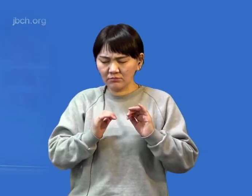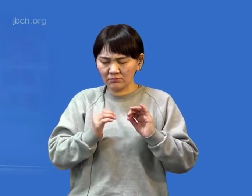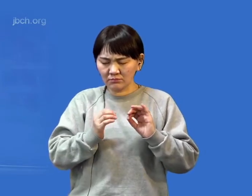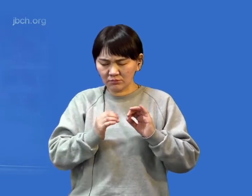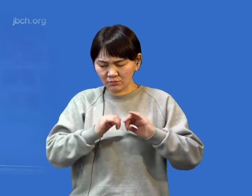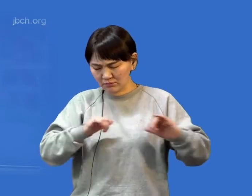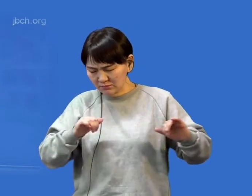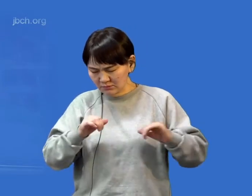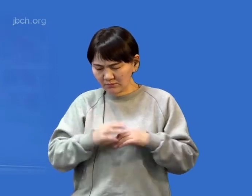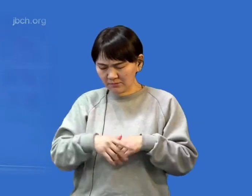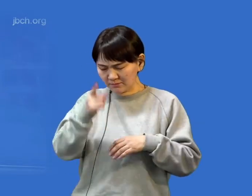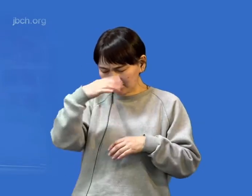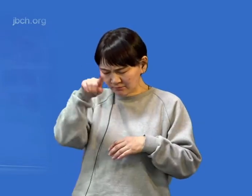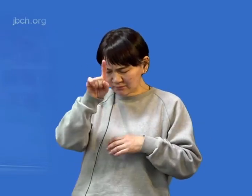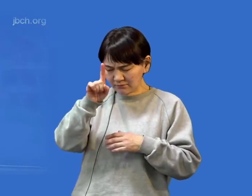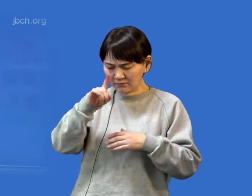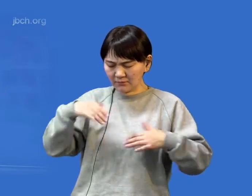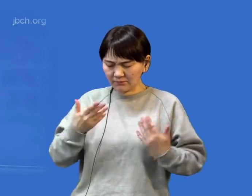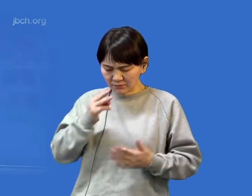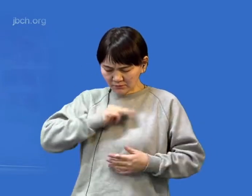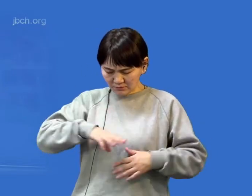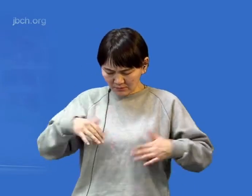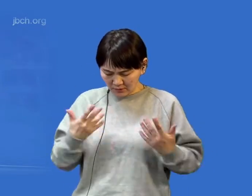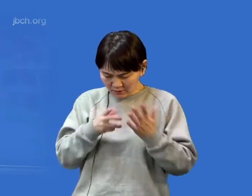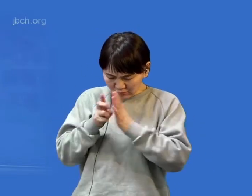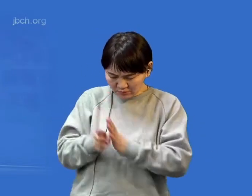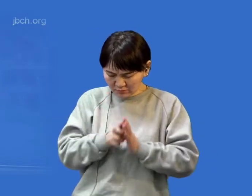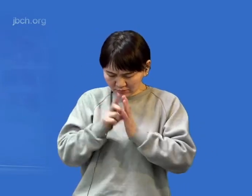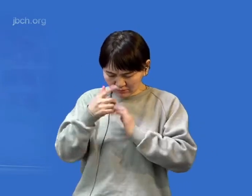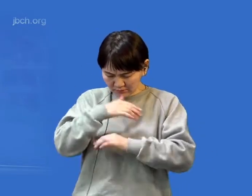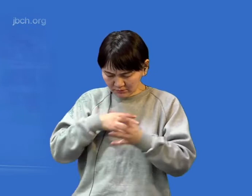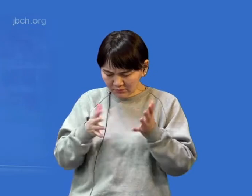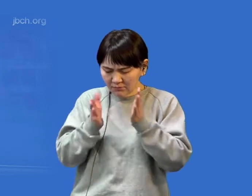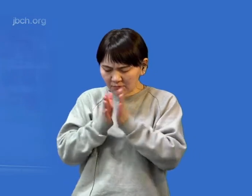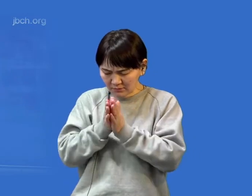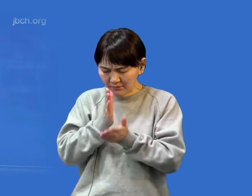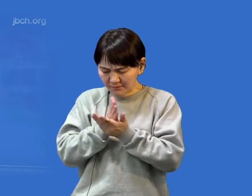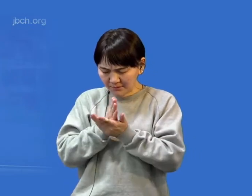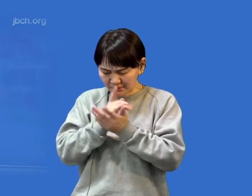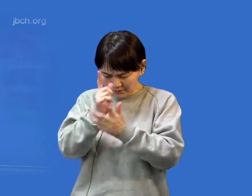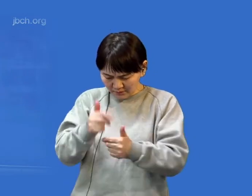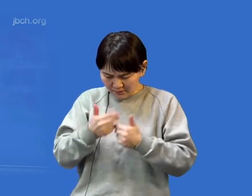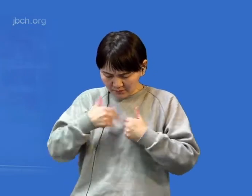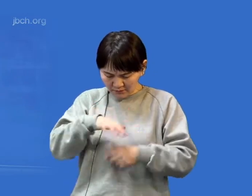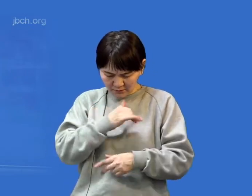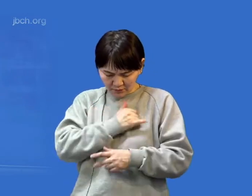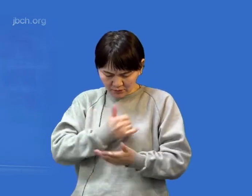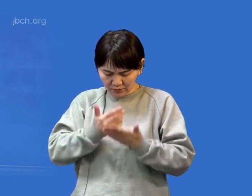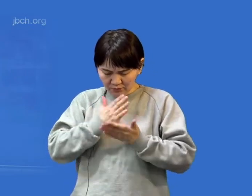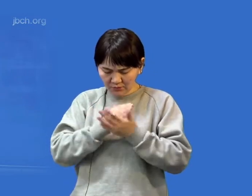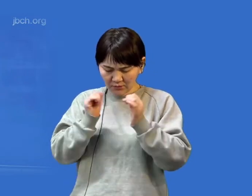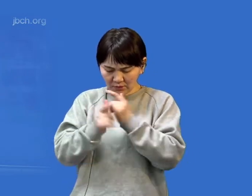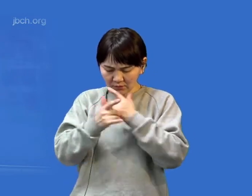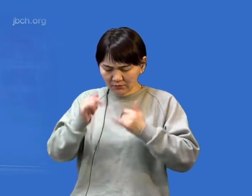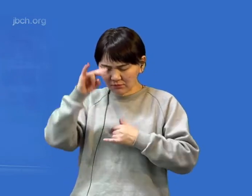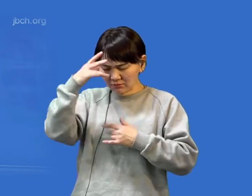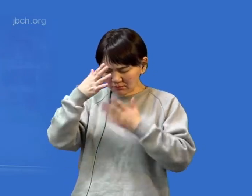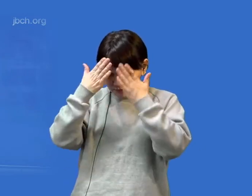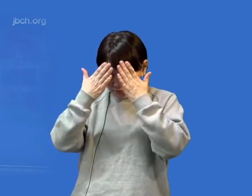алдрын төлөө амьдарч чадхаар бид бүхэнтэй хамт оршиж бидний удирддаг агуу нэгүсэл тань талархаж